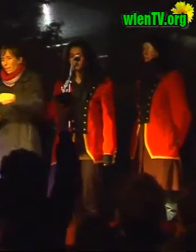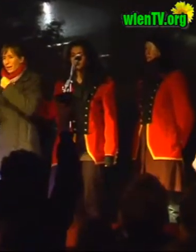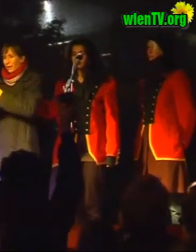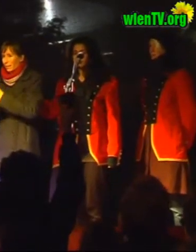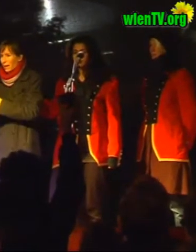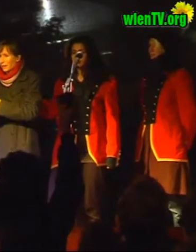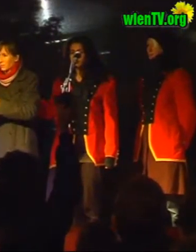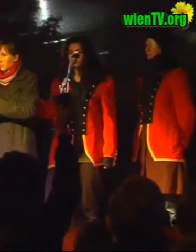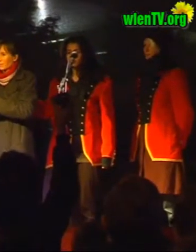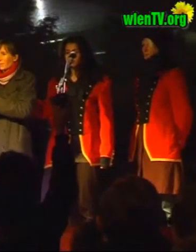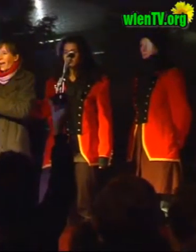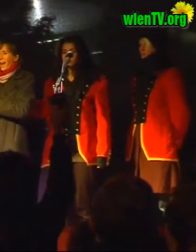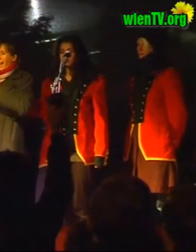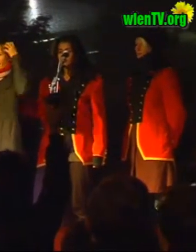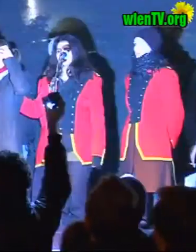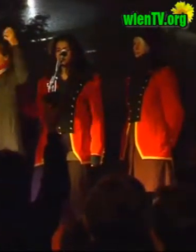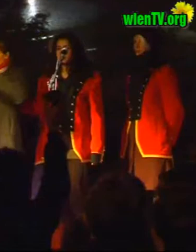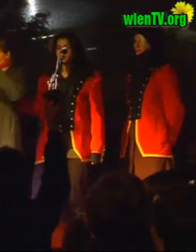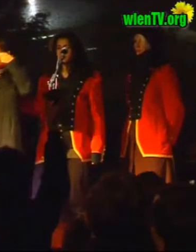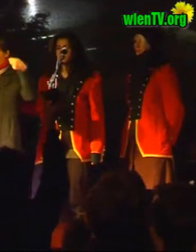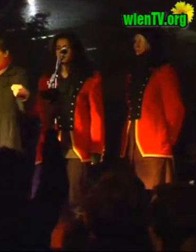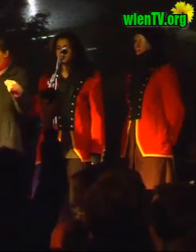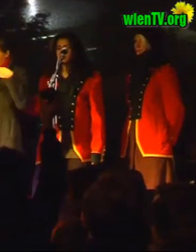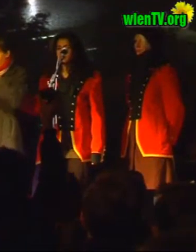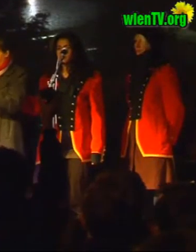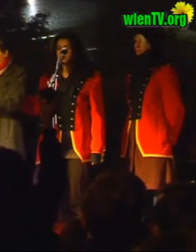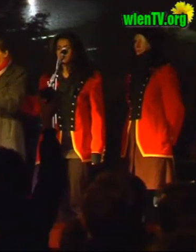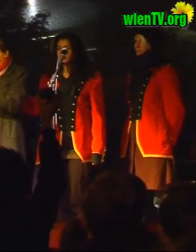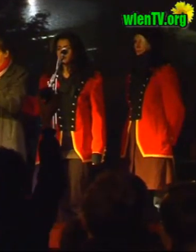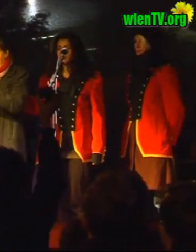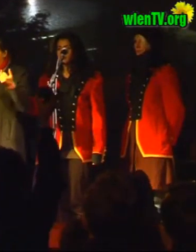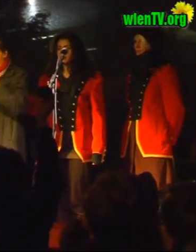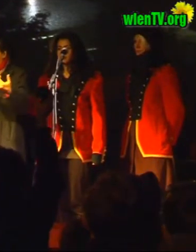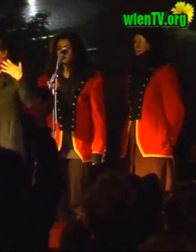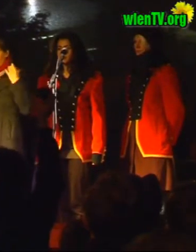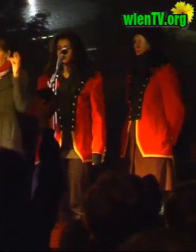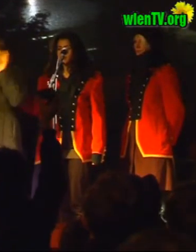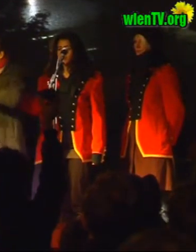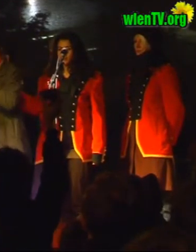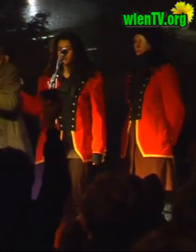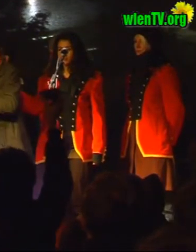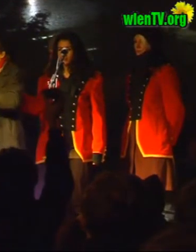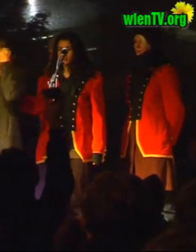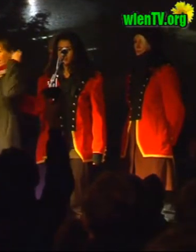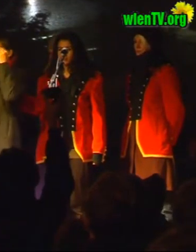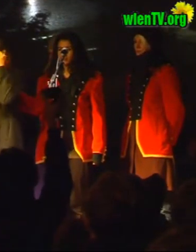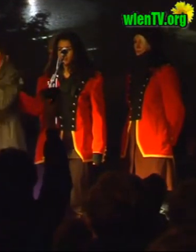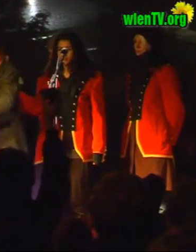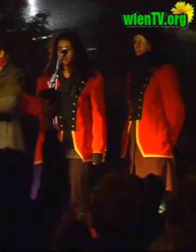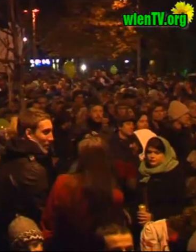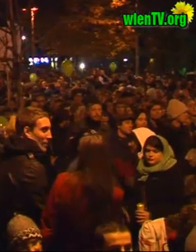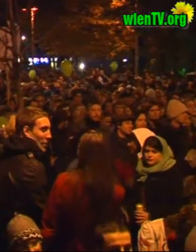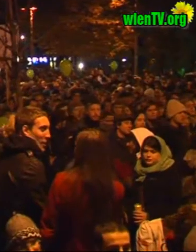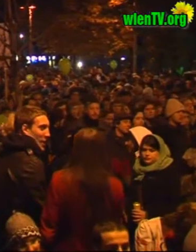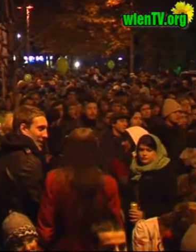Und wenn die scheiß Kronenzeitung, eine Zeitung, die sonst keine Gelegenheit auslässt, loszugehen auf Lehrerinnen, auf Studentinnen, auf Arbeitslose und